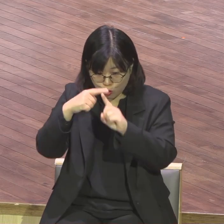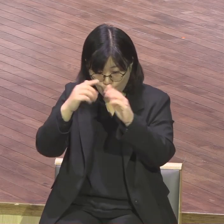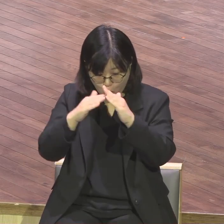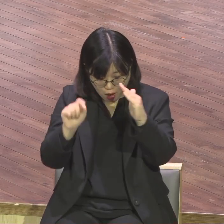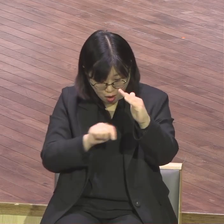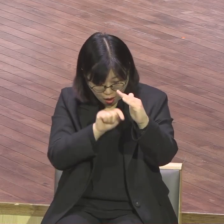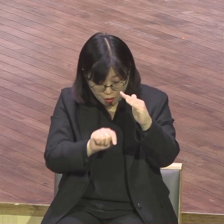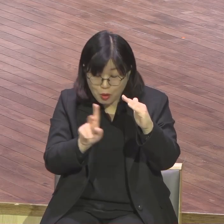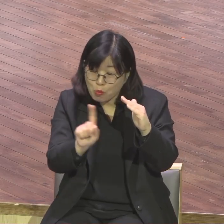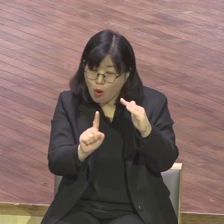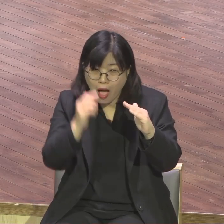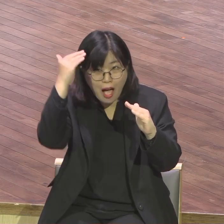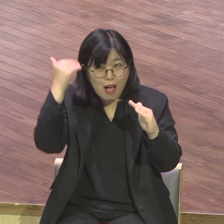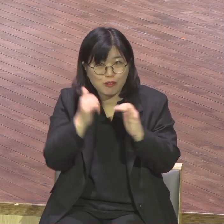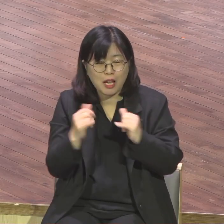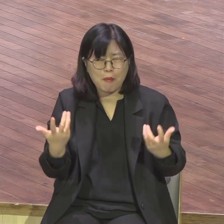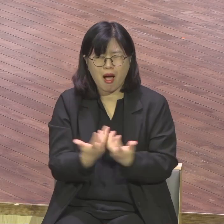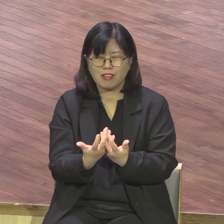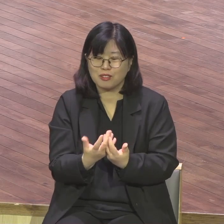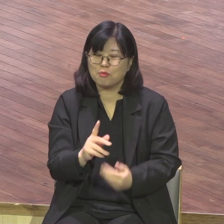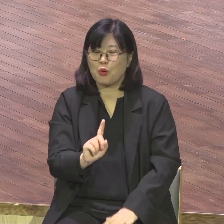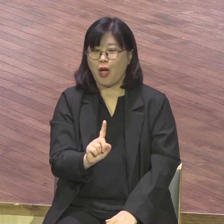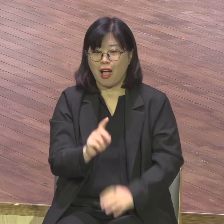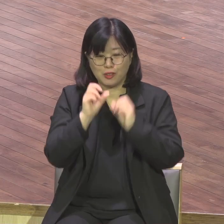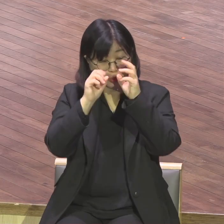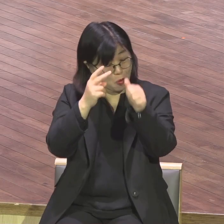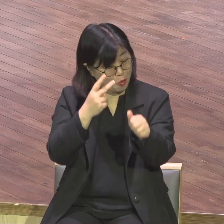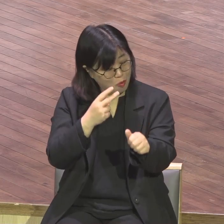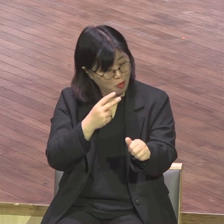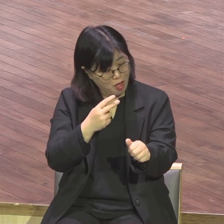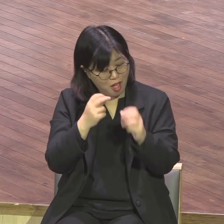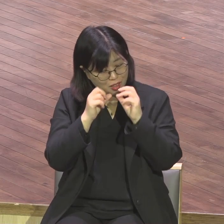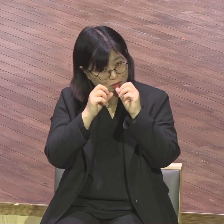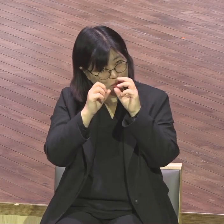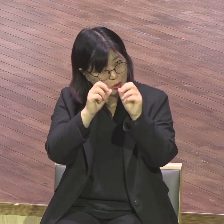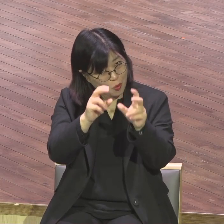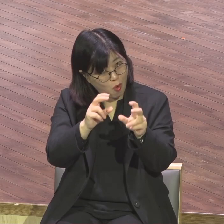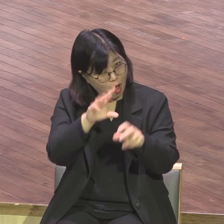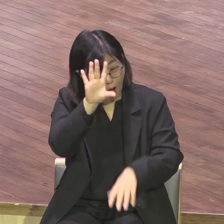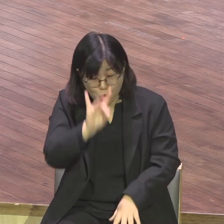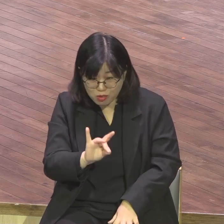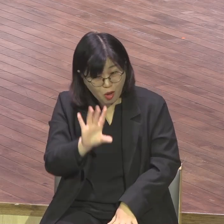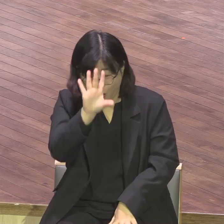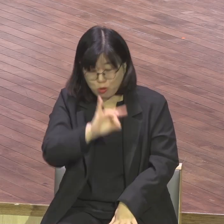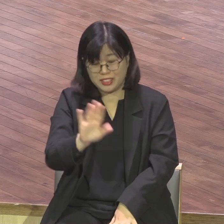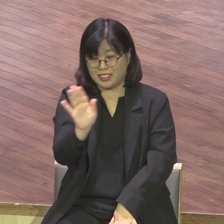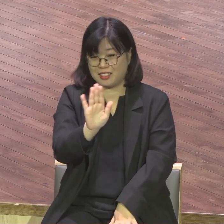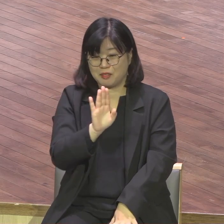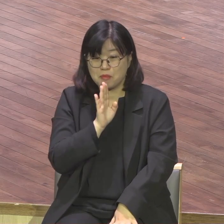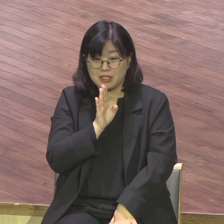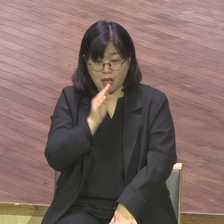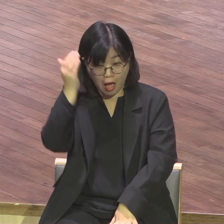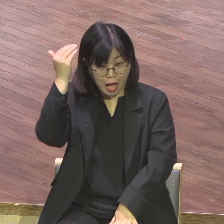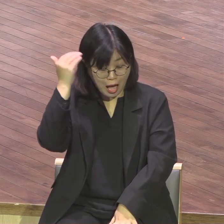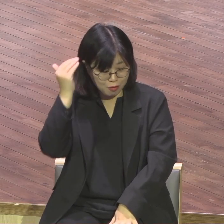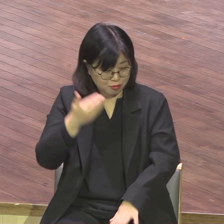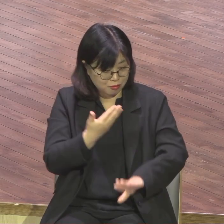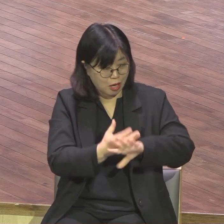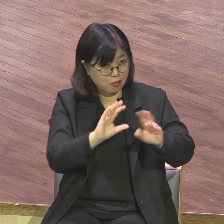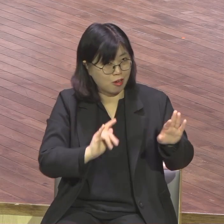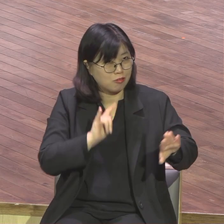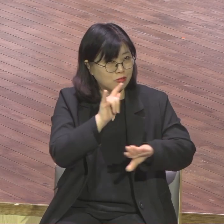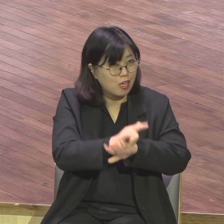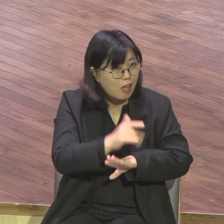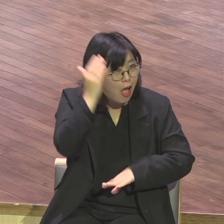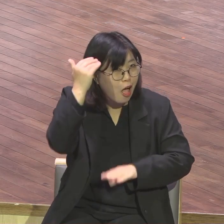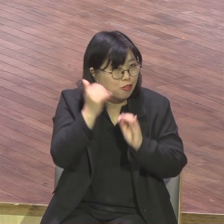현지인의 복음화에 집중해야 됩니다. 몇 명 안 되는 그런 한국인들 모아놓고 선교한다고 목회한다고